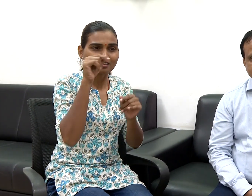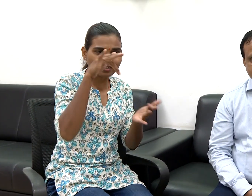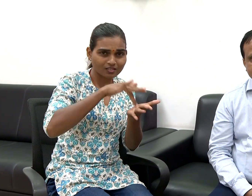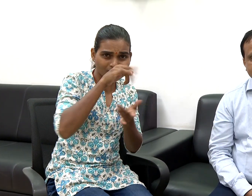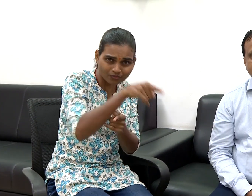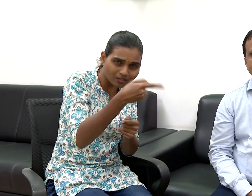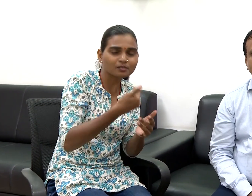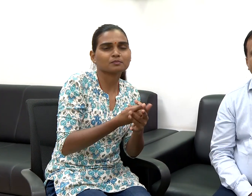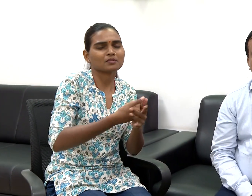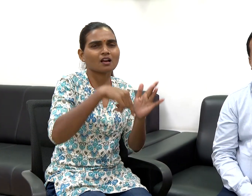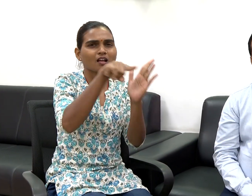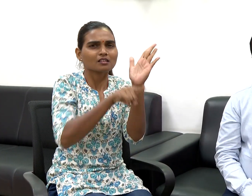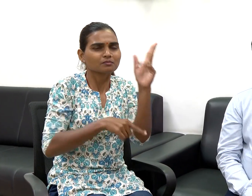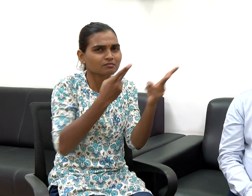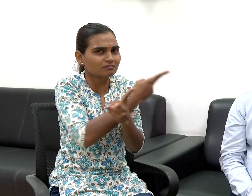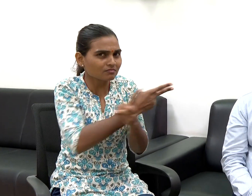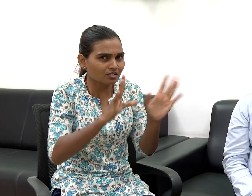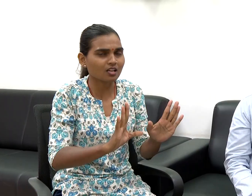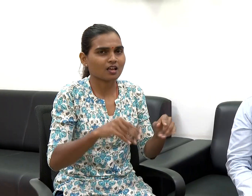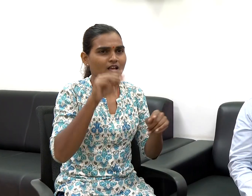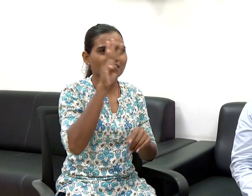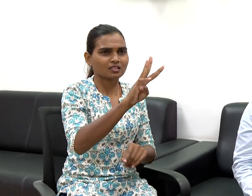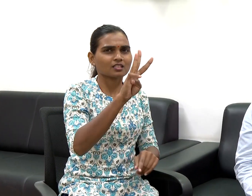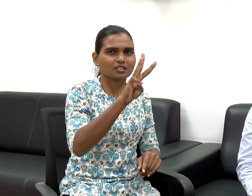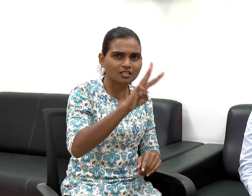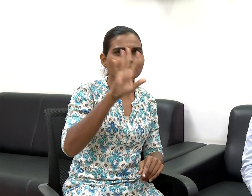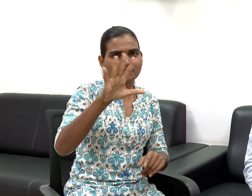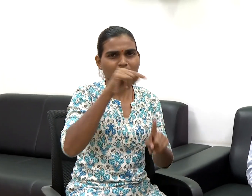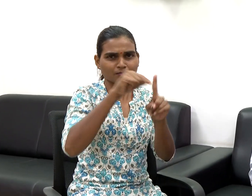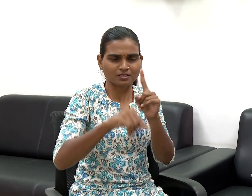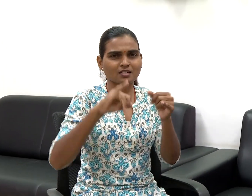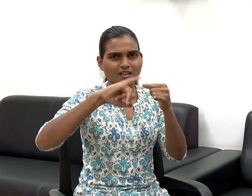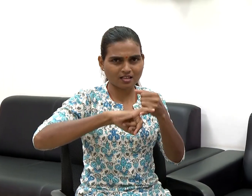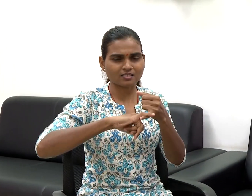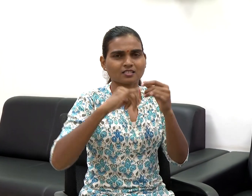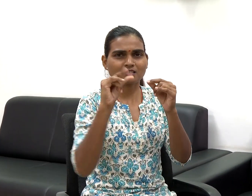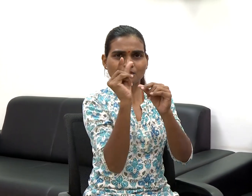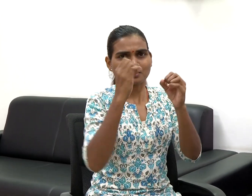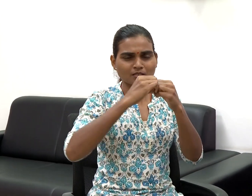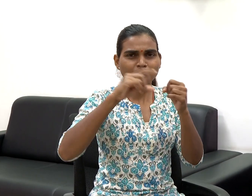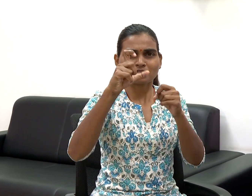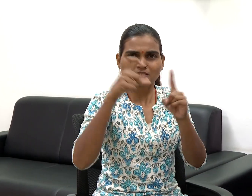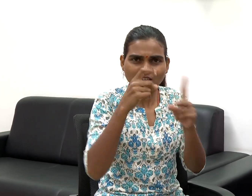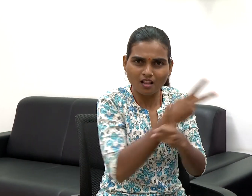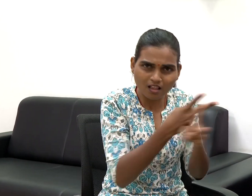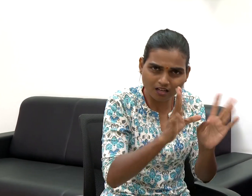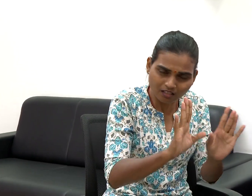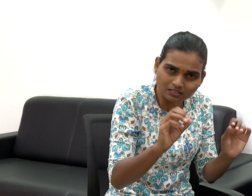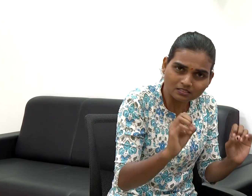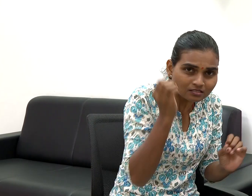35% जितनी, उनको भी हमने उनके बारे में जागरूक किया। और जहाँ जहाँ हमने मोबाइल कोर्ट की, वहाँ हर जगह